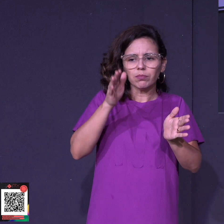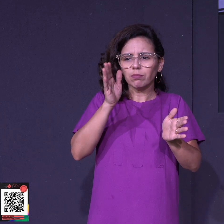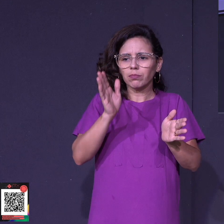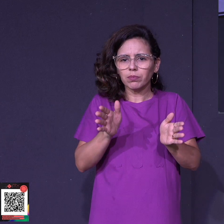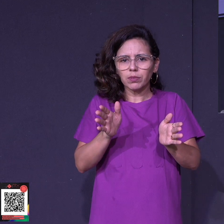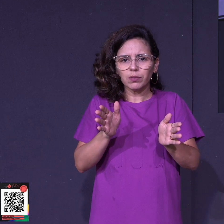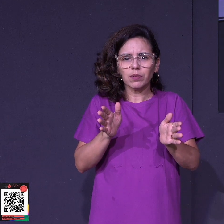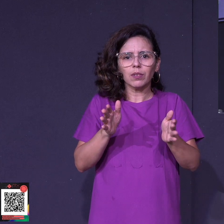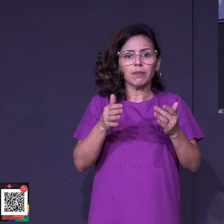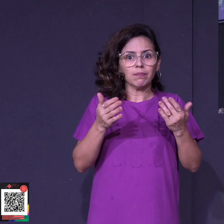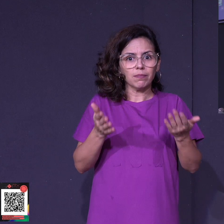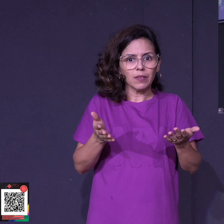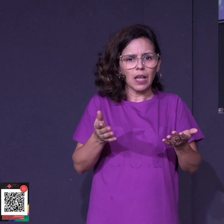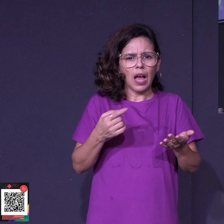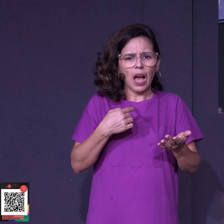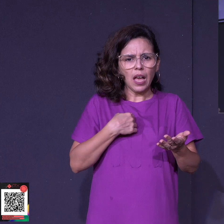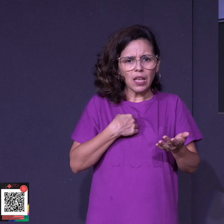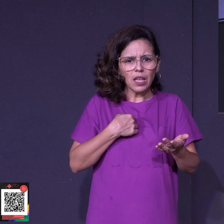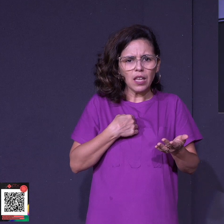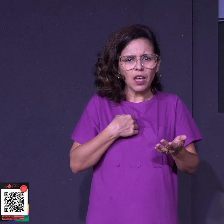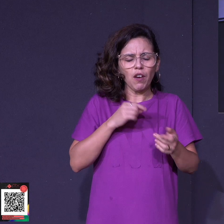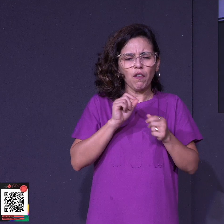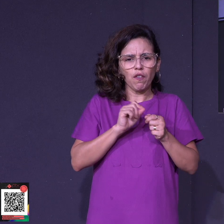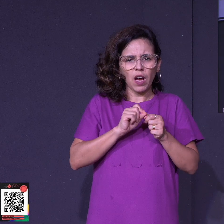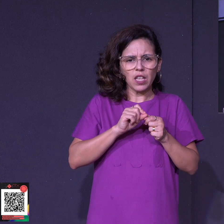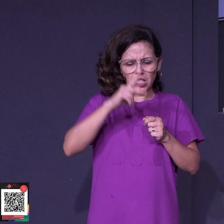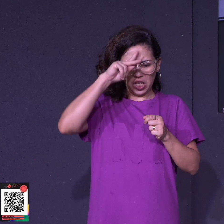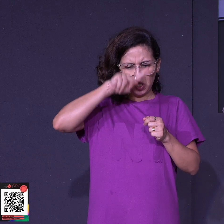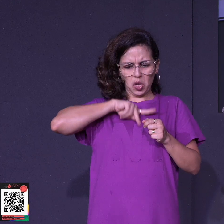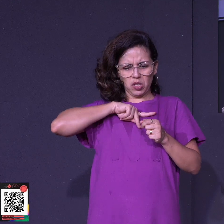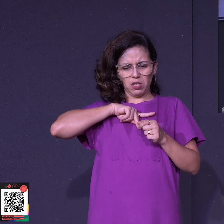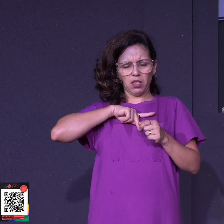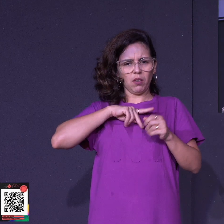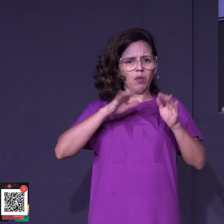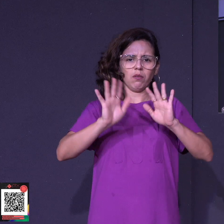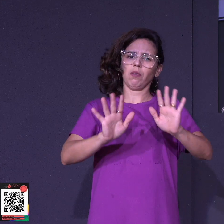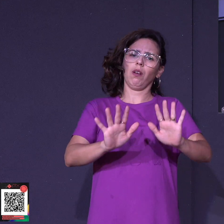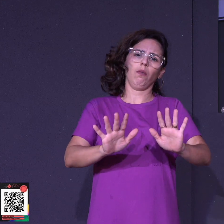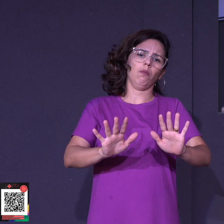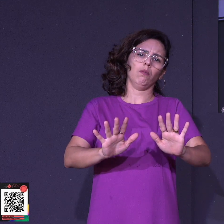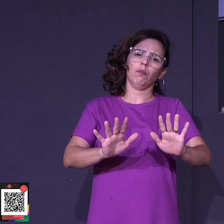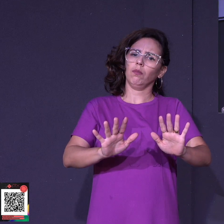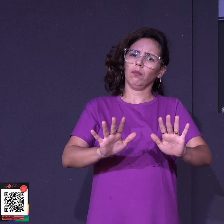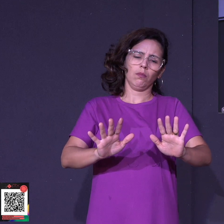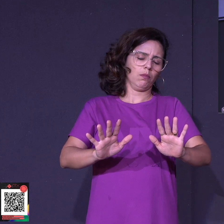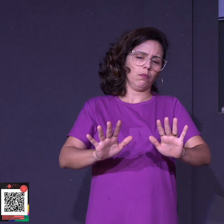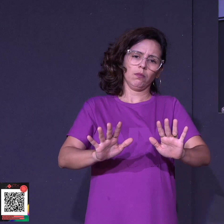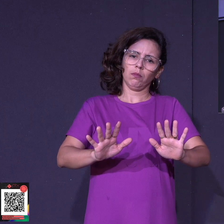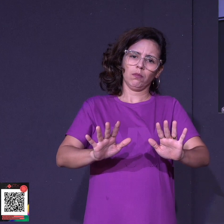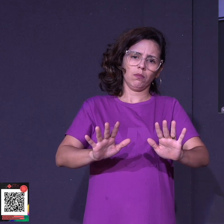toma decisão, que se arrebenta, às vezes vai dizer o quê? Mas Deus falou. Tem certeza? Porque Deus não é Deus de confusão.